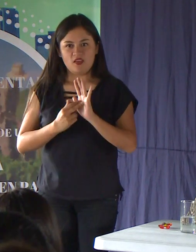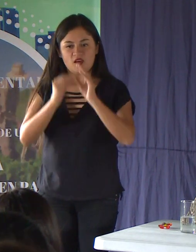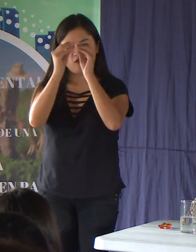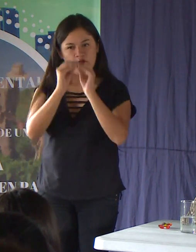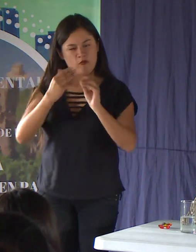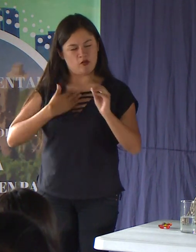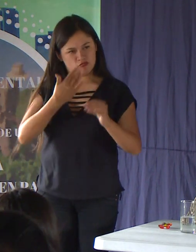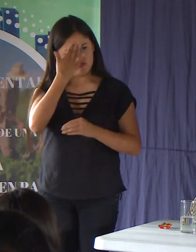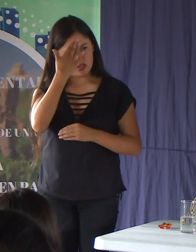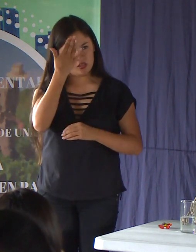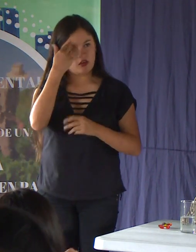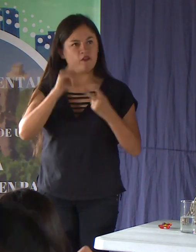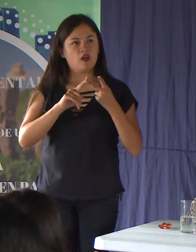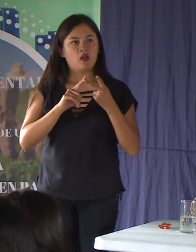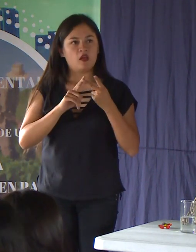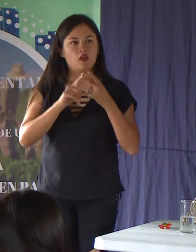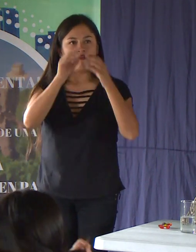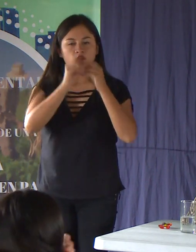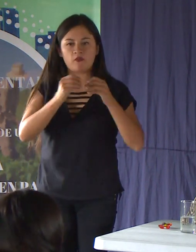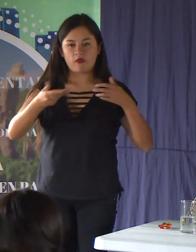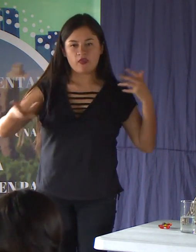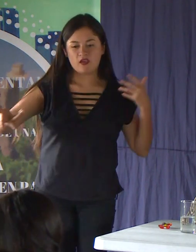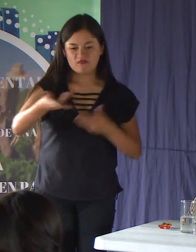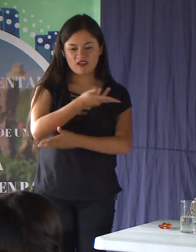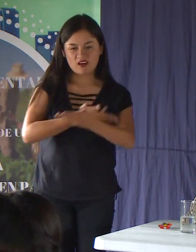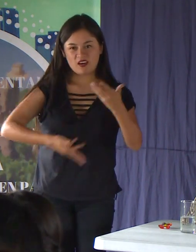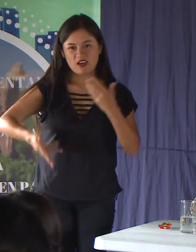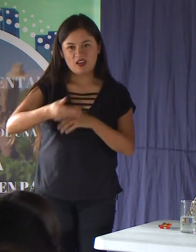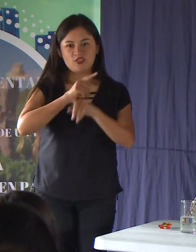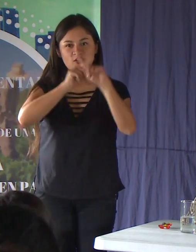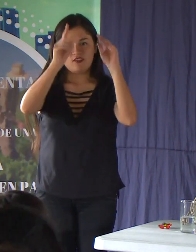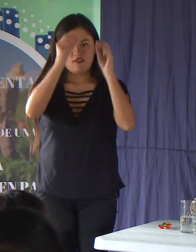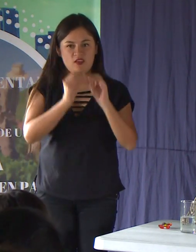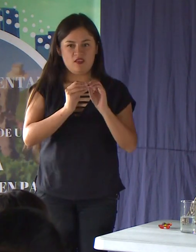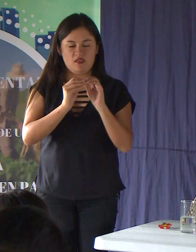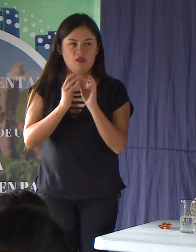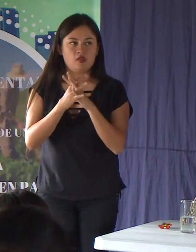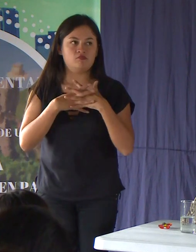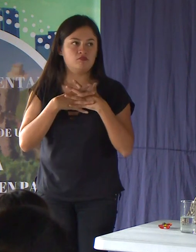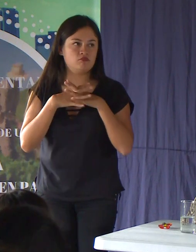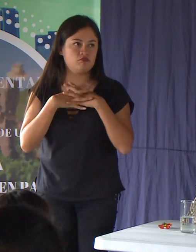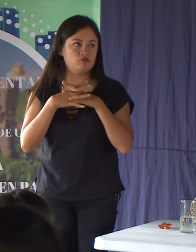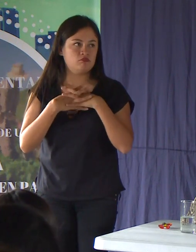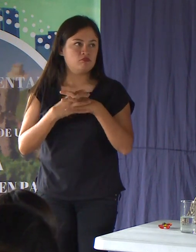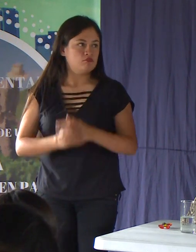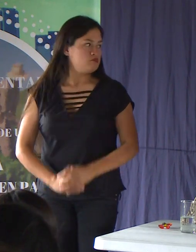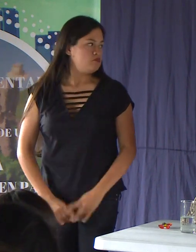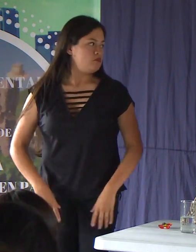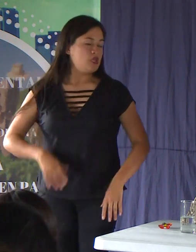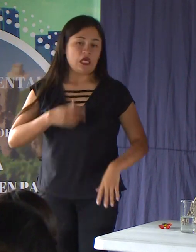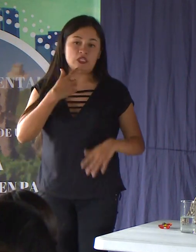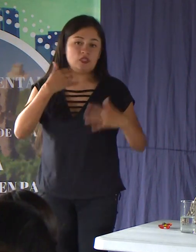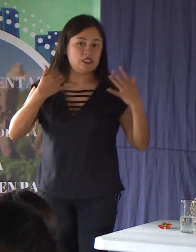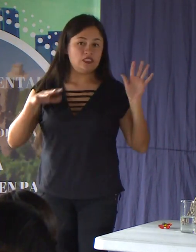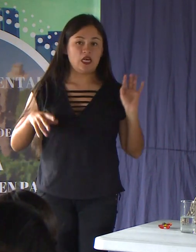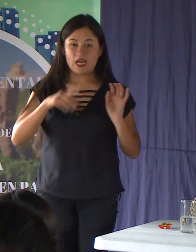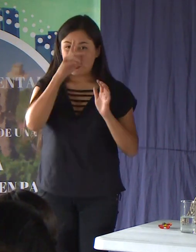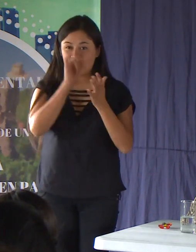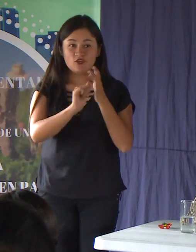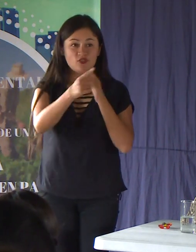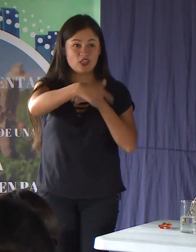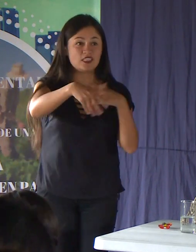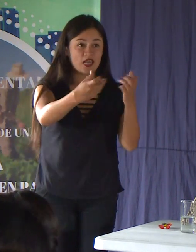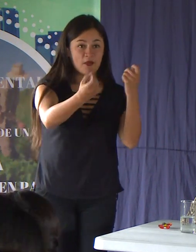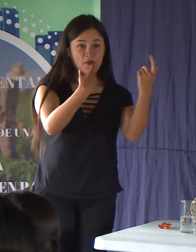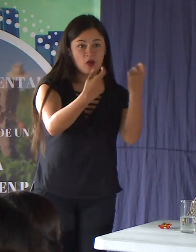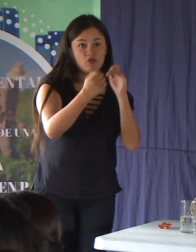saber y de relación distinta. Y bueno, creo que si quieren hacerme preguntas, les puedo contar más.